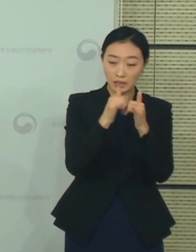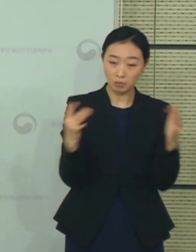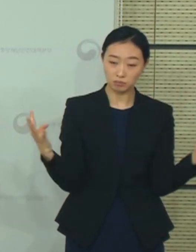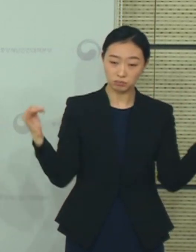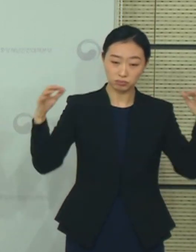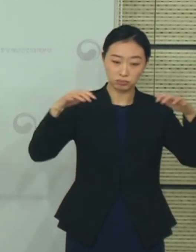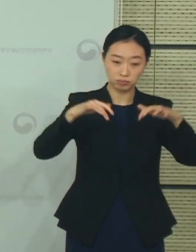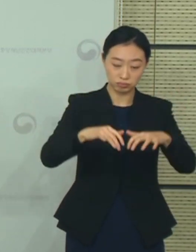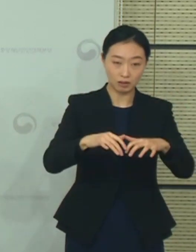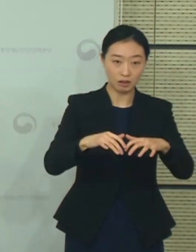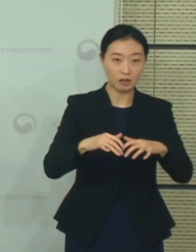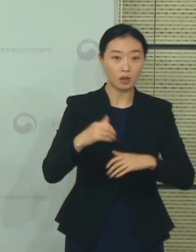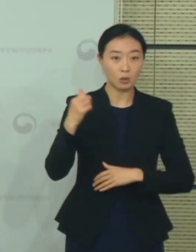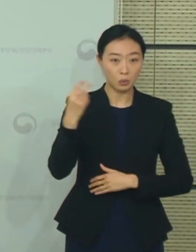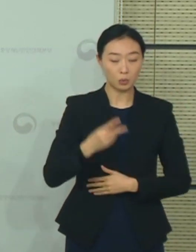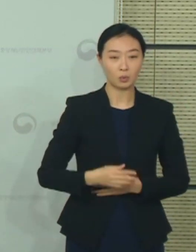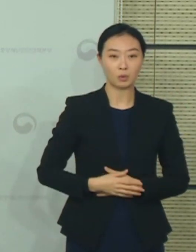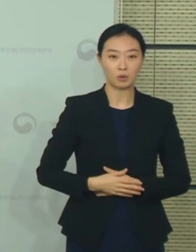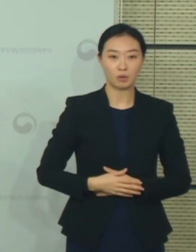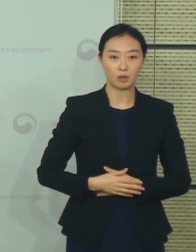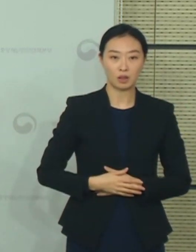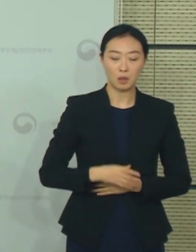행사, 취약계층을